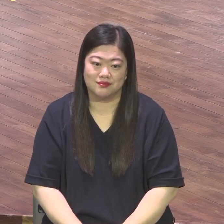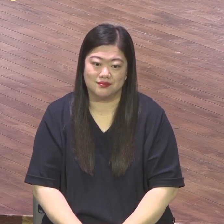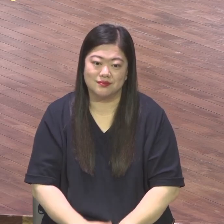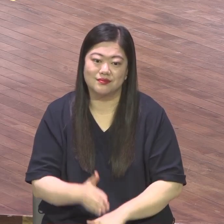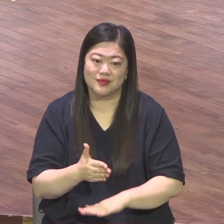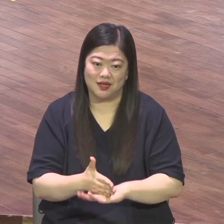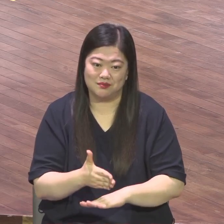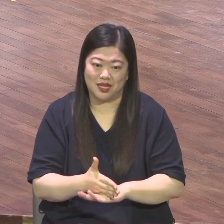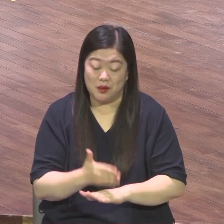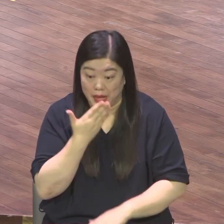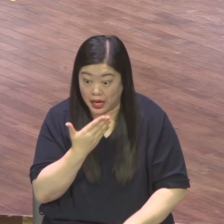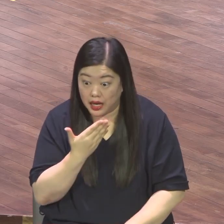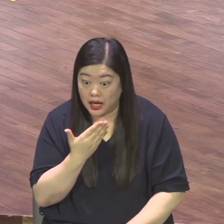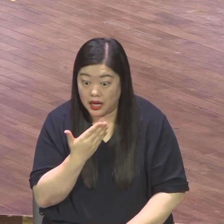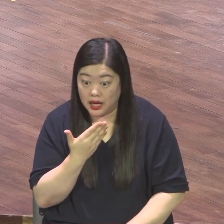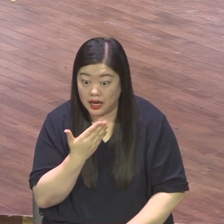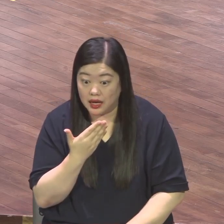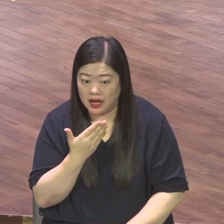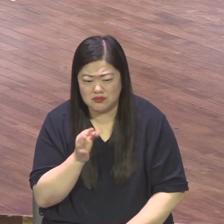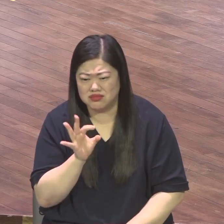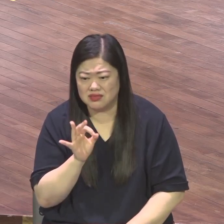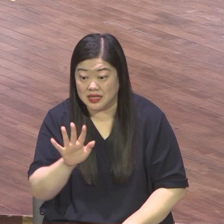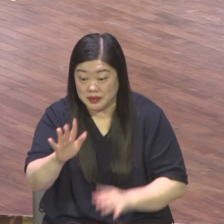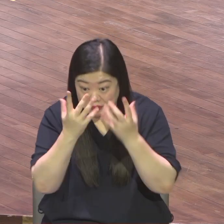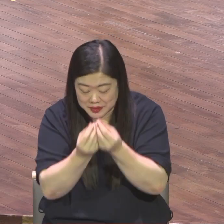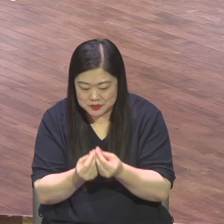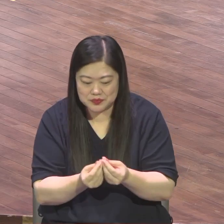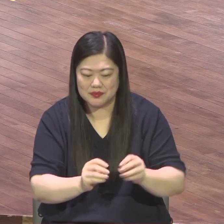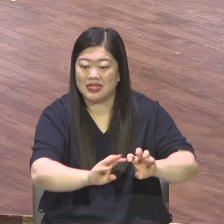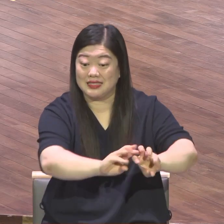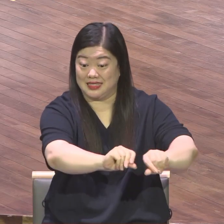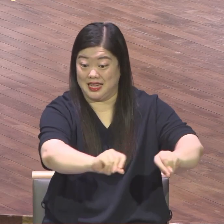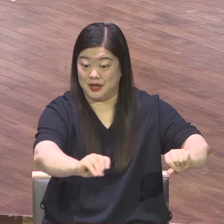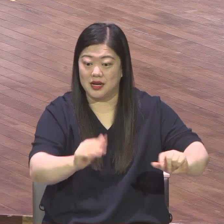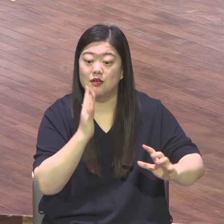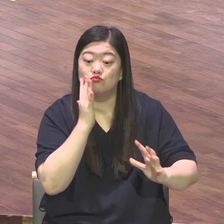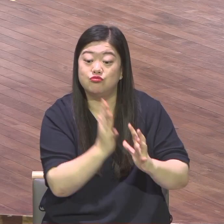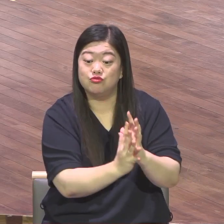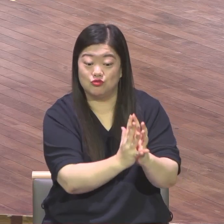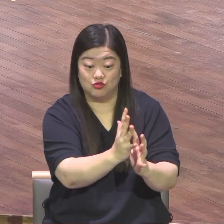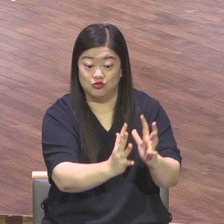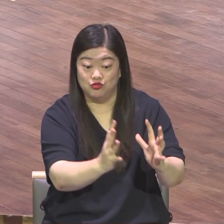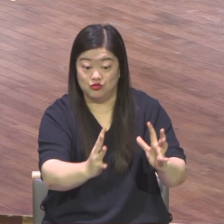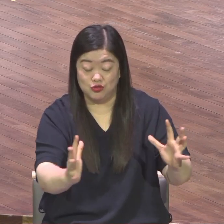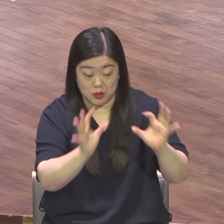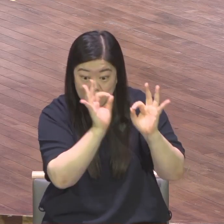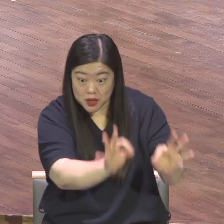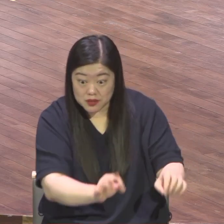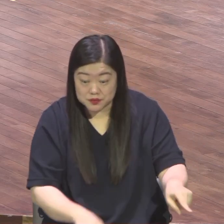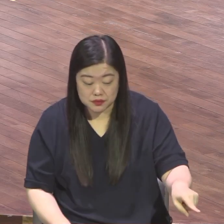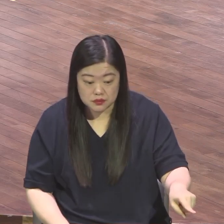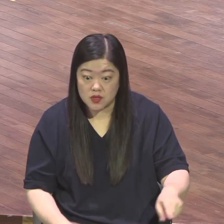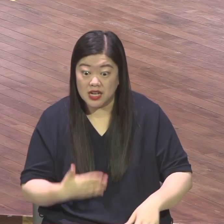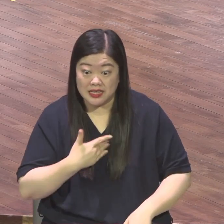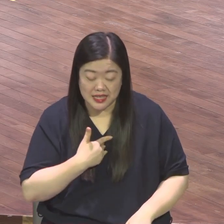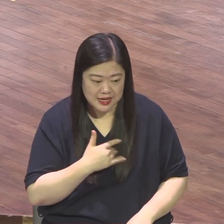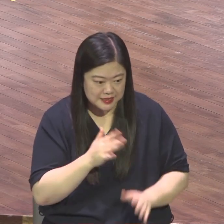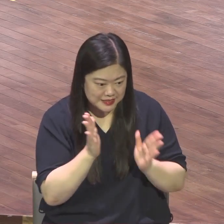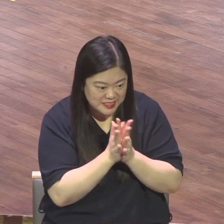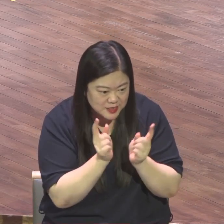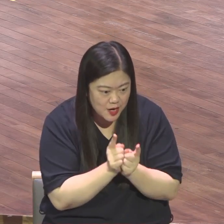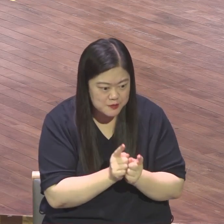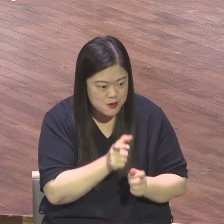아니에요. 이 덜의 잡초들 보세요. 잡초들. 잡초들은요 가꾸지 않아도 저절로 잘